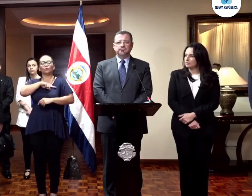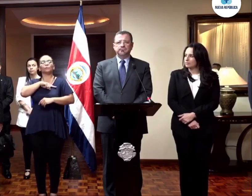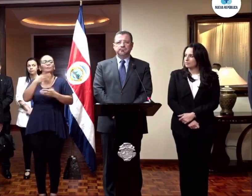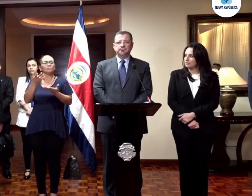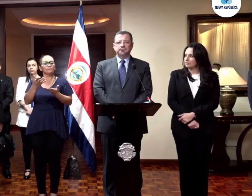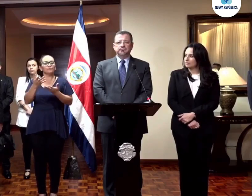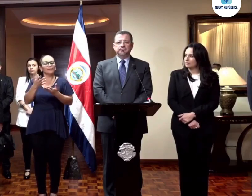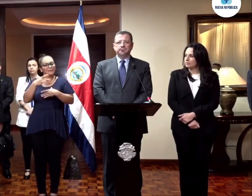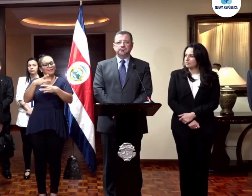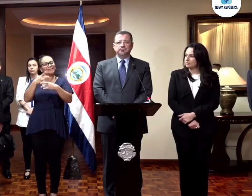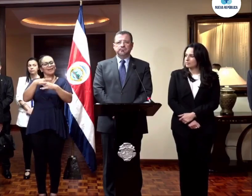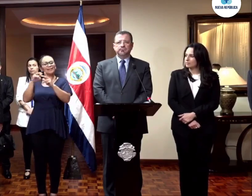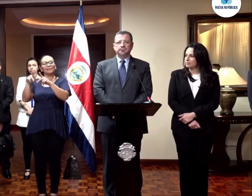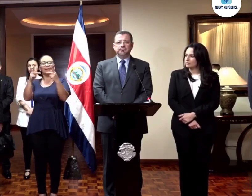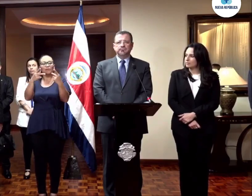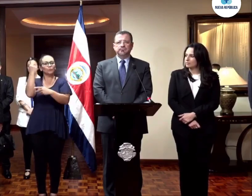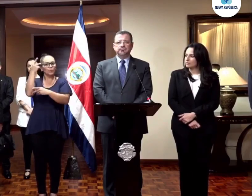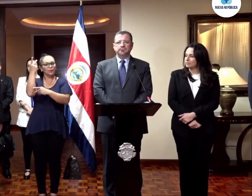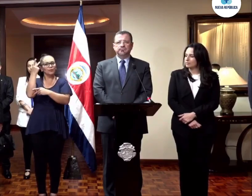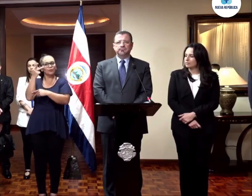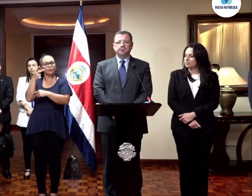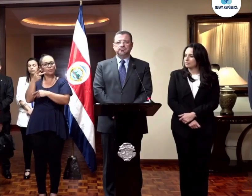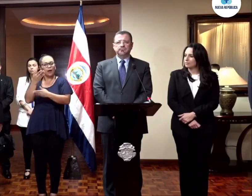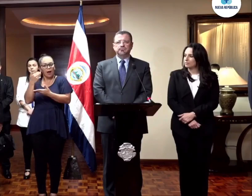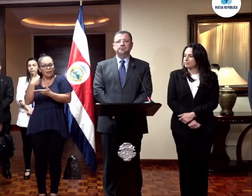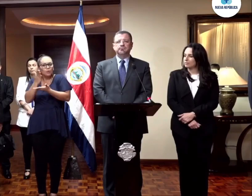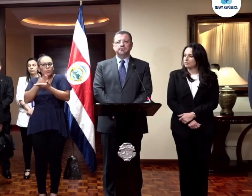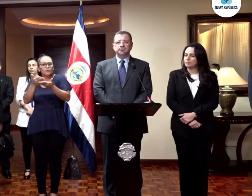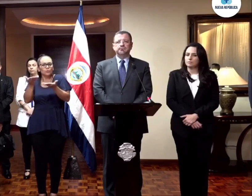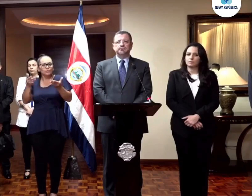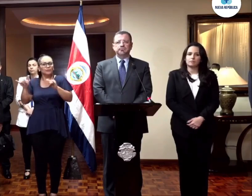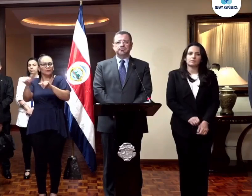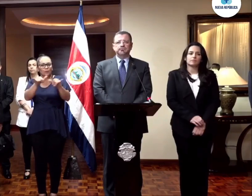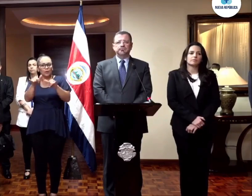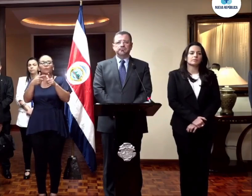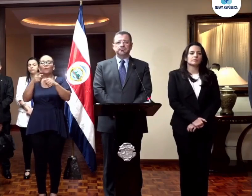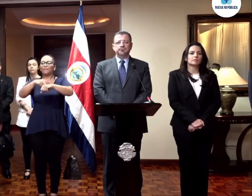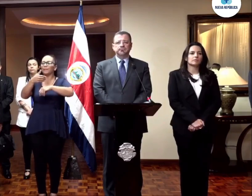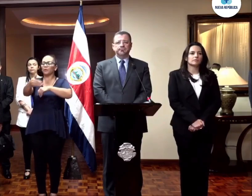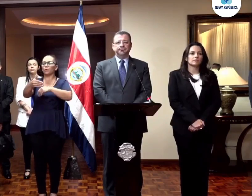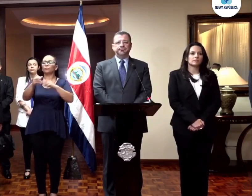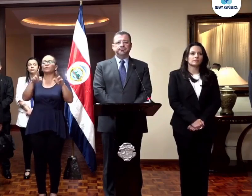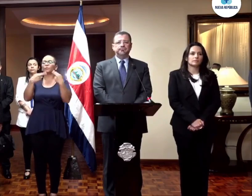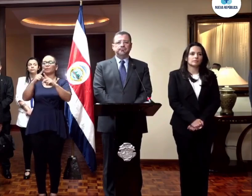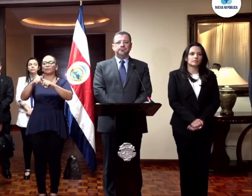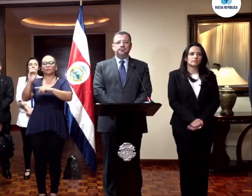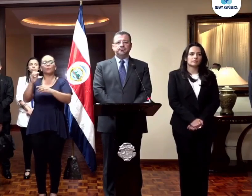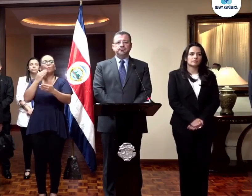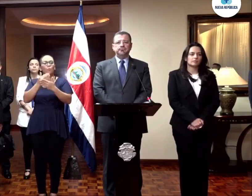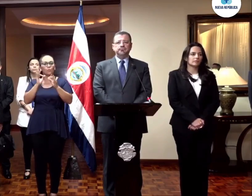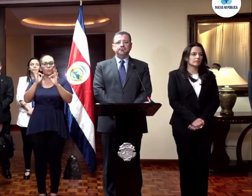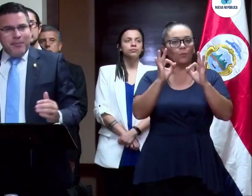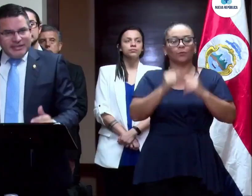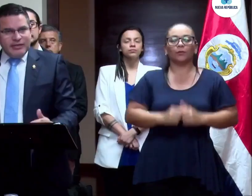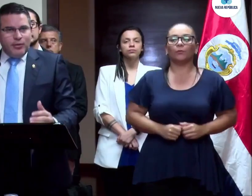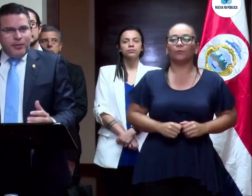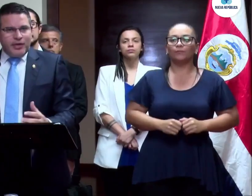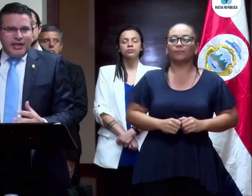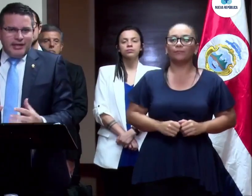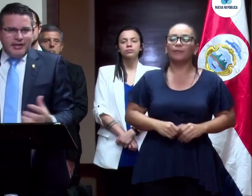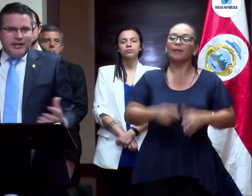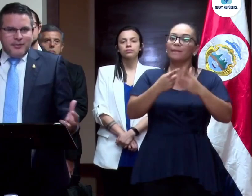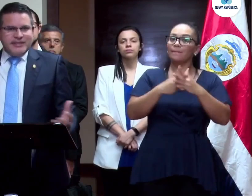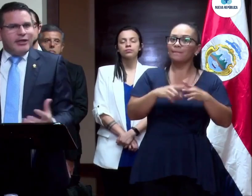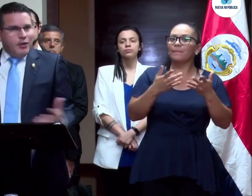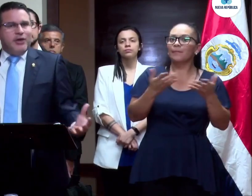coincidencias interesantes entre los partidos políticos, lo cual nos hace pensar que va a ser un periodo de sesiones extraordinarias muy productivo. Empezando